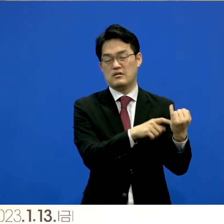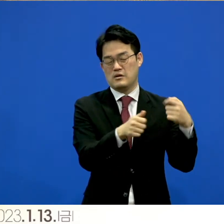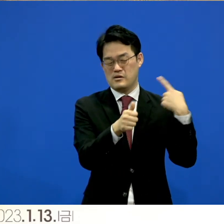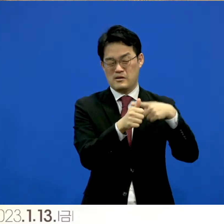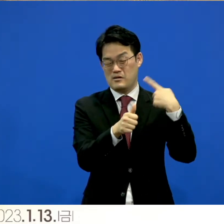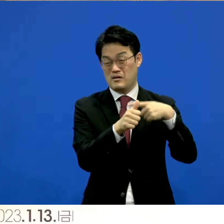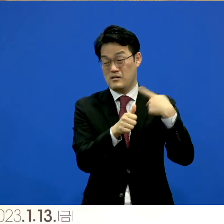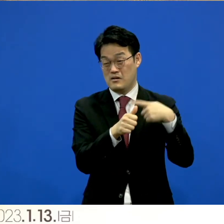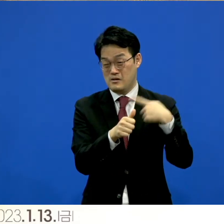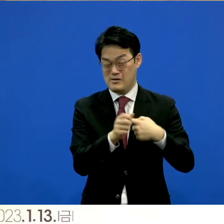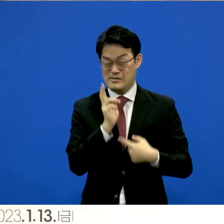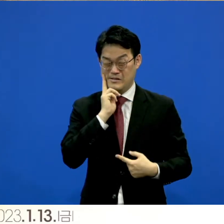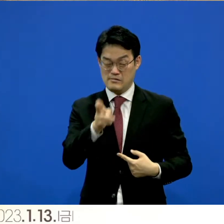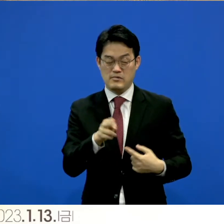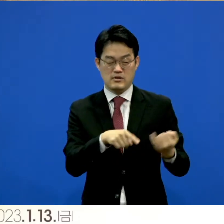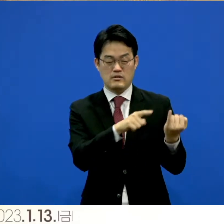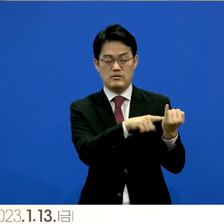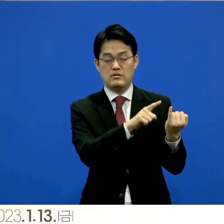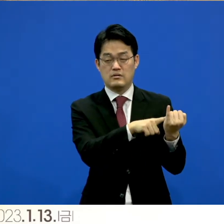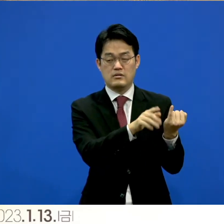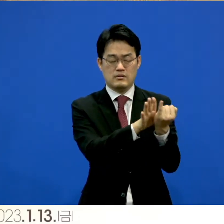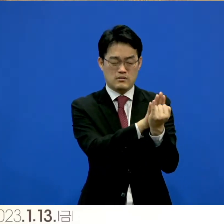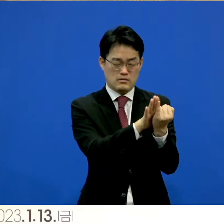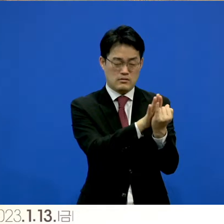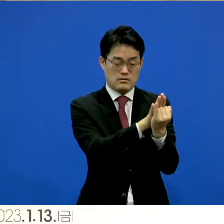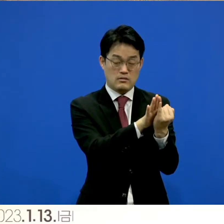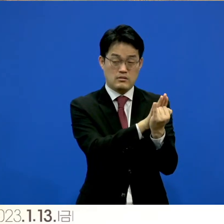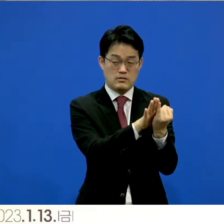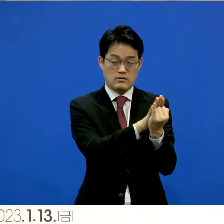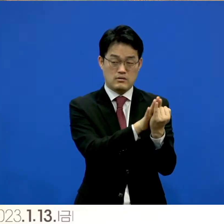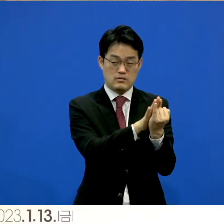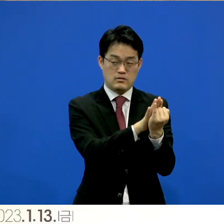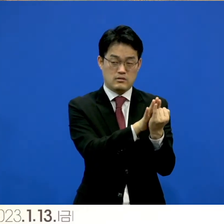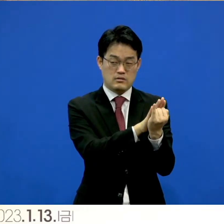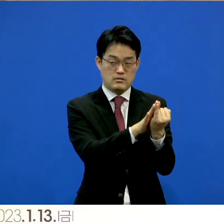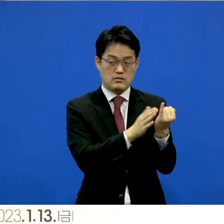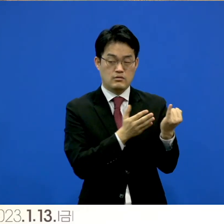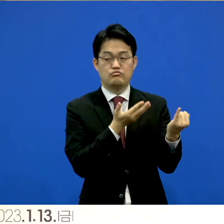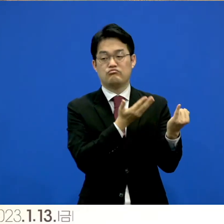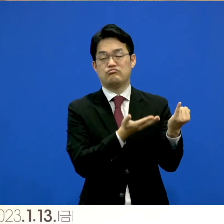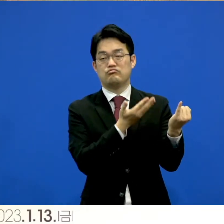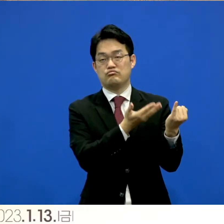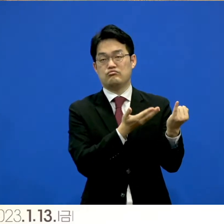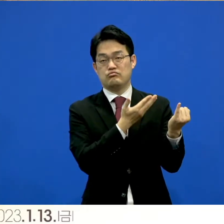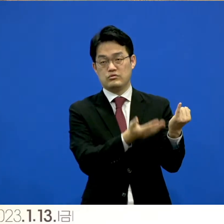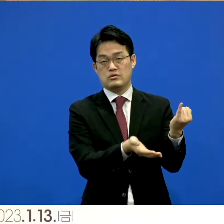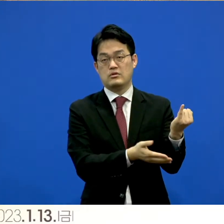뭐 감당하기 어려운 분인데 여러분이 크게 다가가셔서